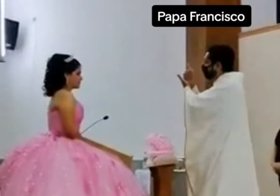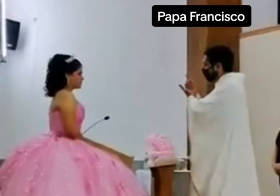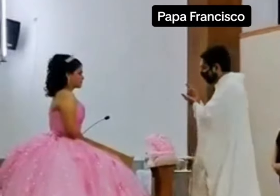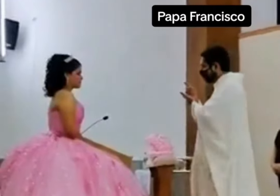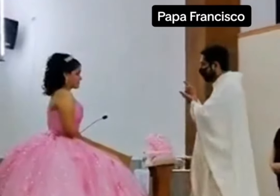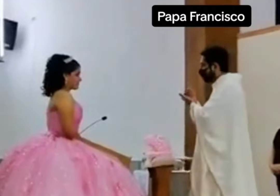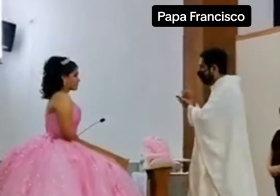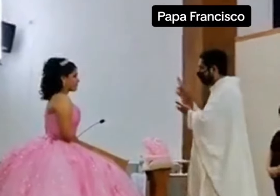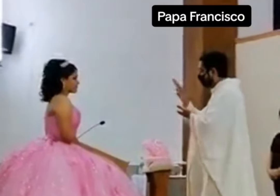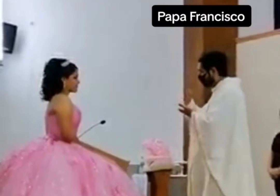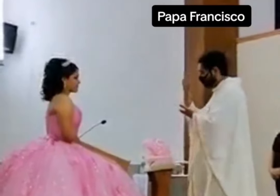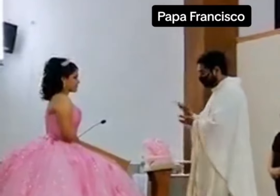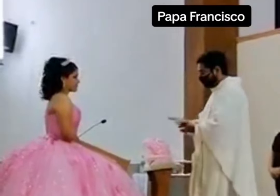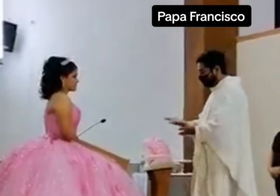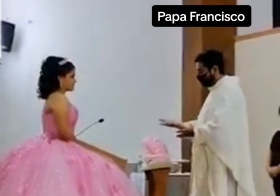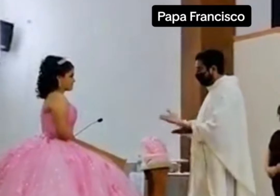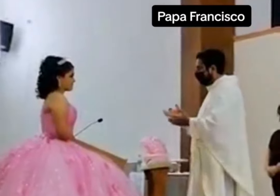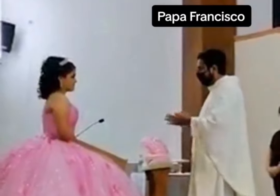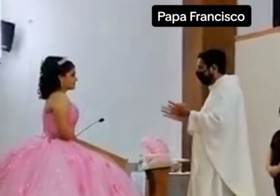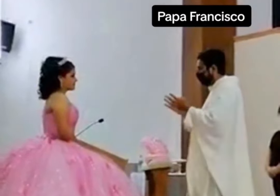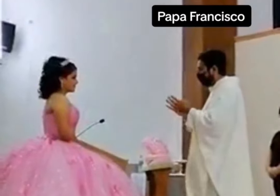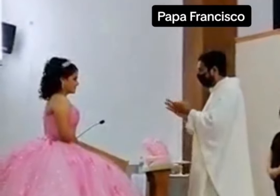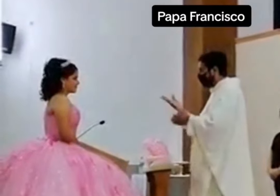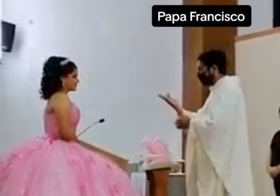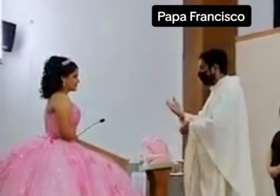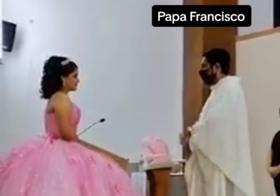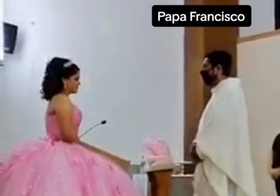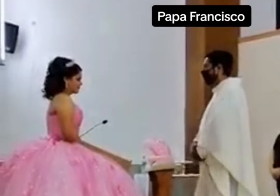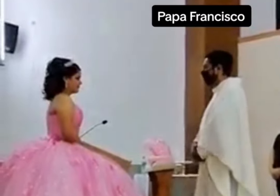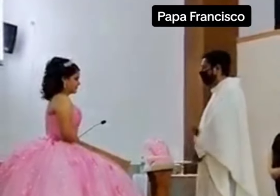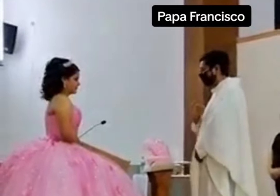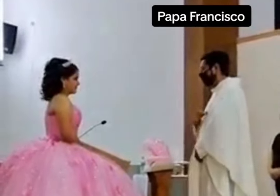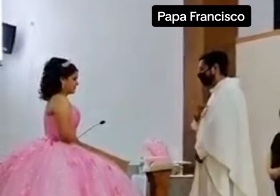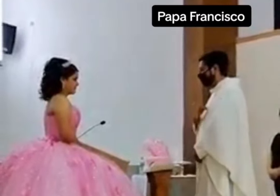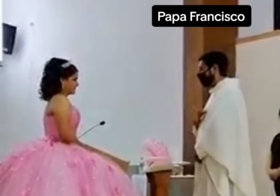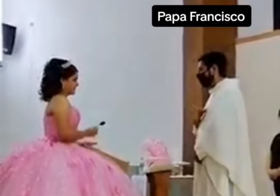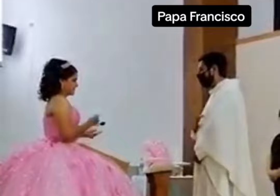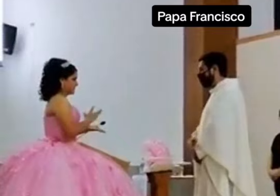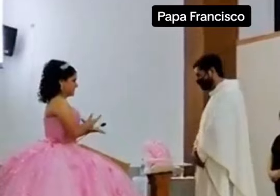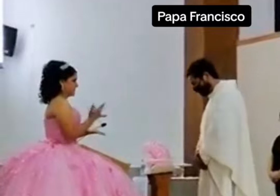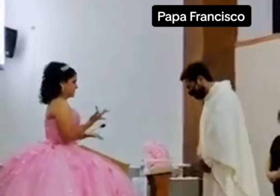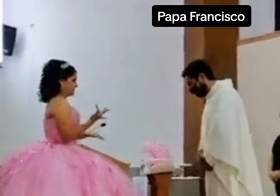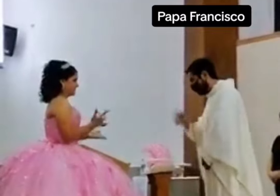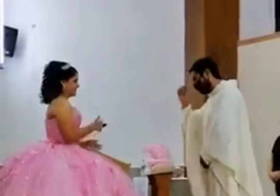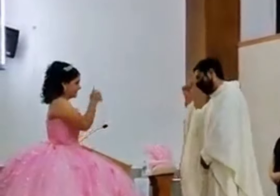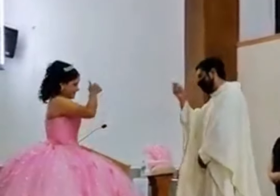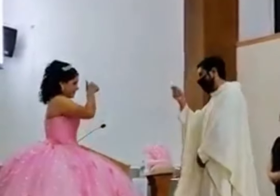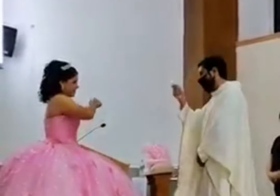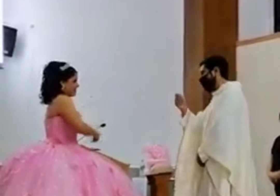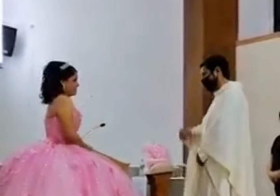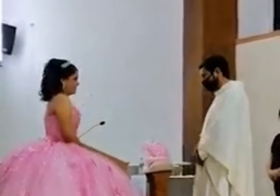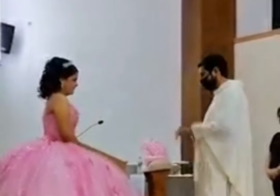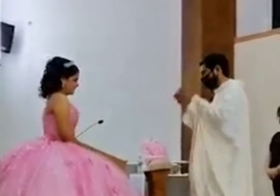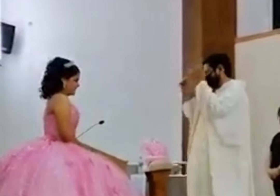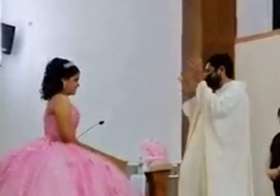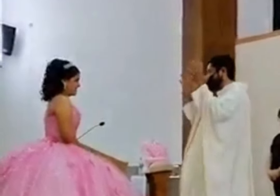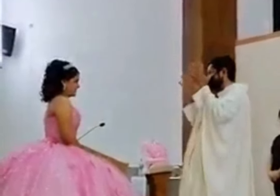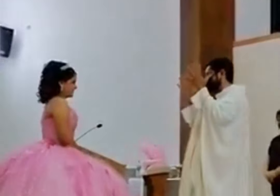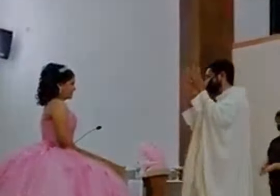da mucho orgullo y puedo tener fe otra vez en la humanidad, ya que este sacerdote pues no